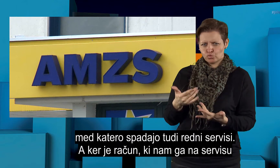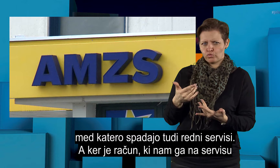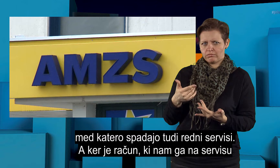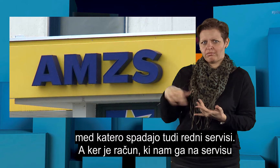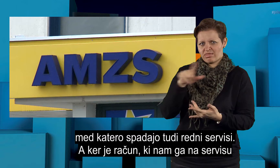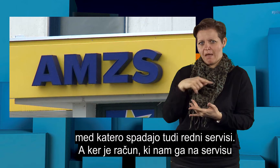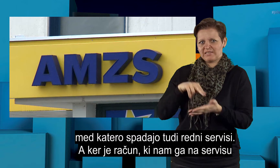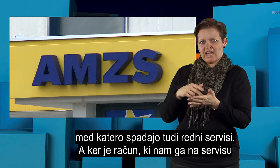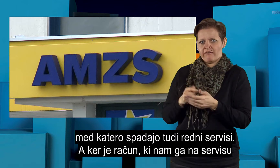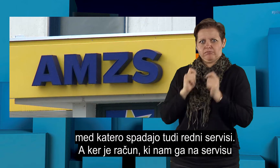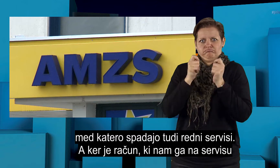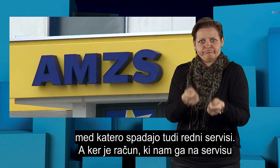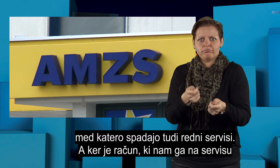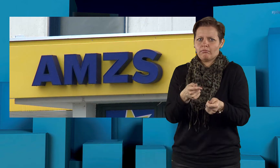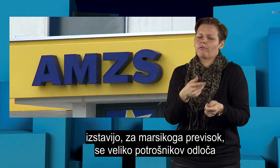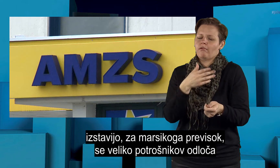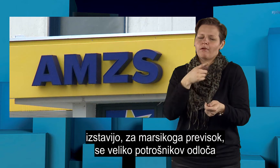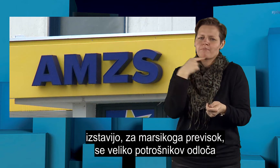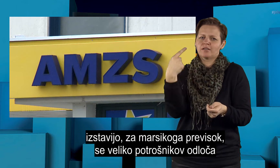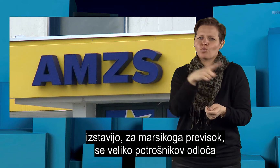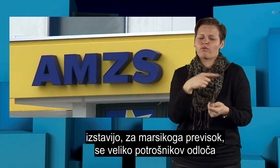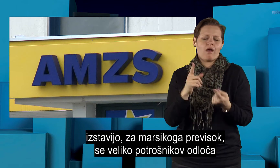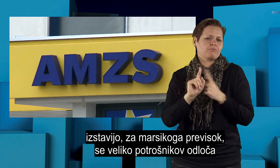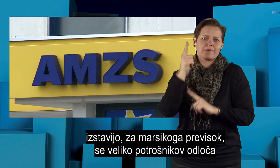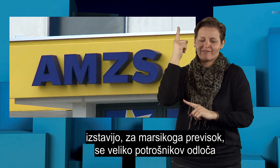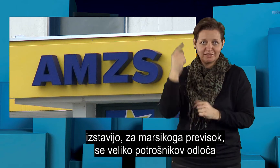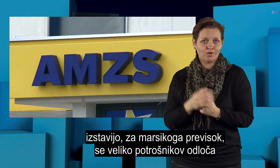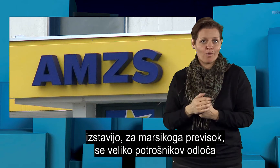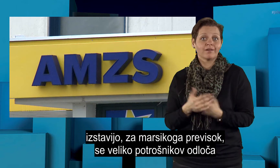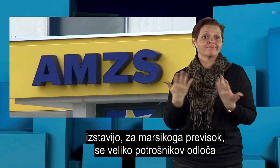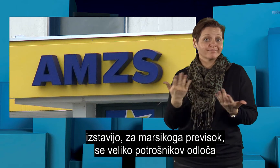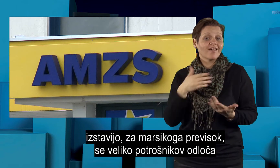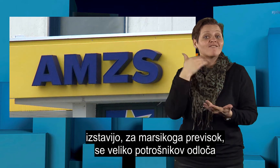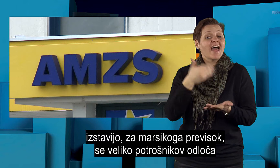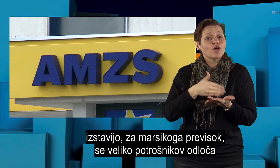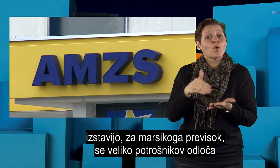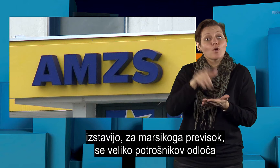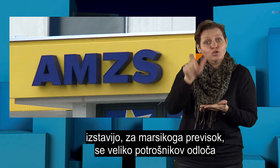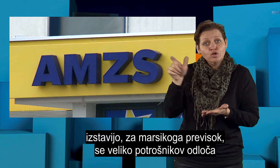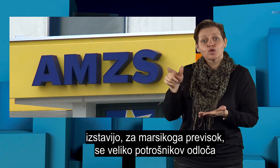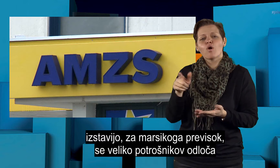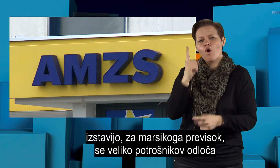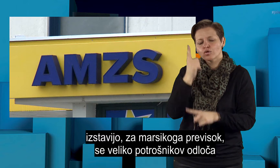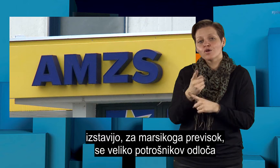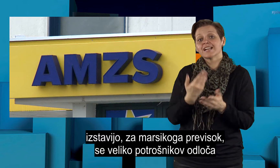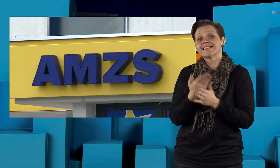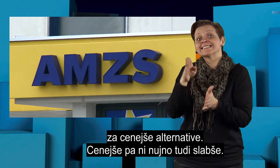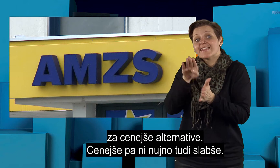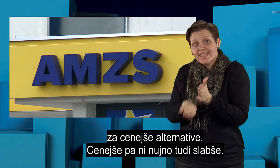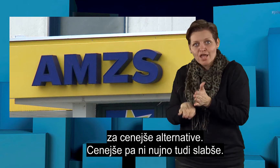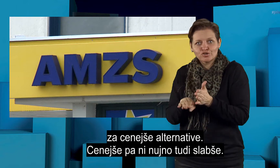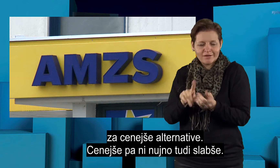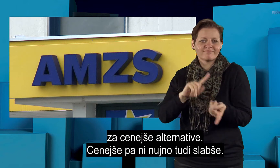ker je račun, ki nam ga na servisu izstavijo, za marsikoga previsok, se veliko potrošnikov odloča